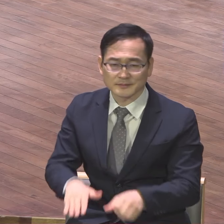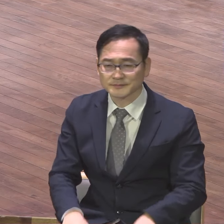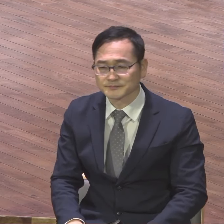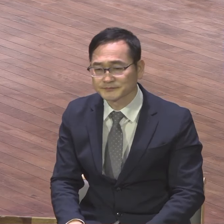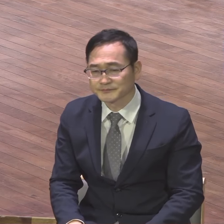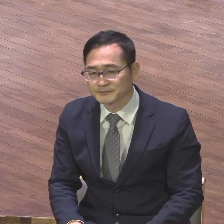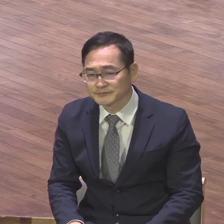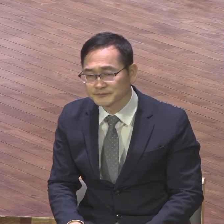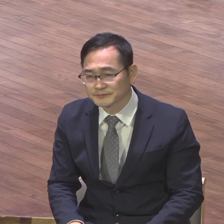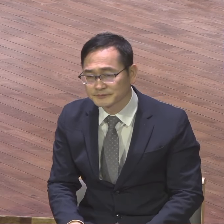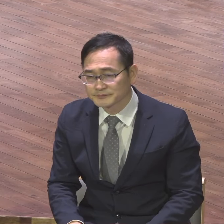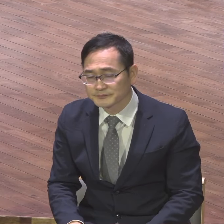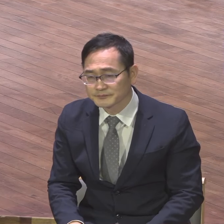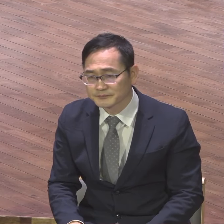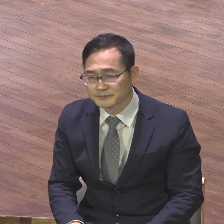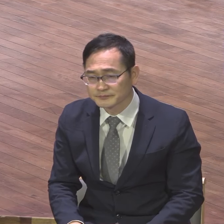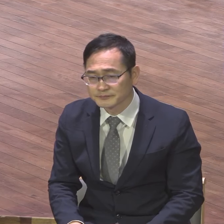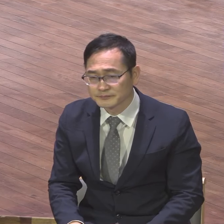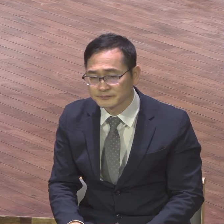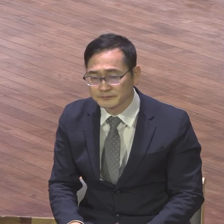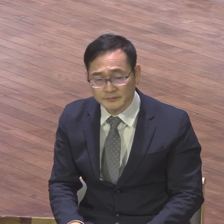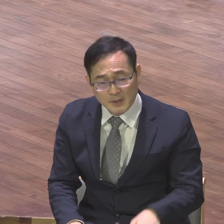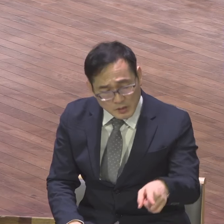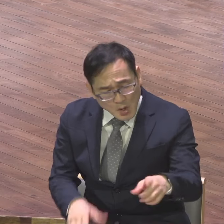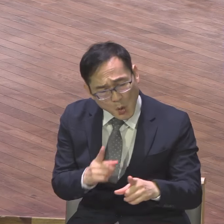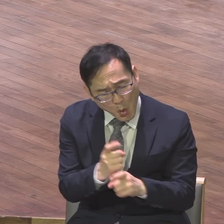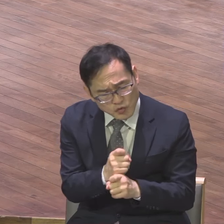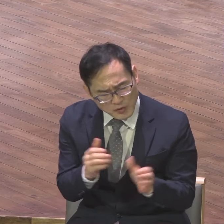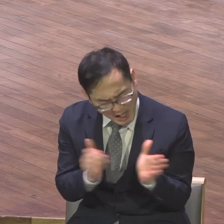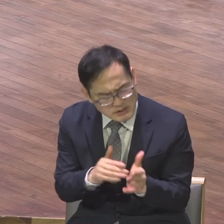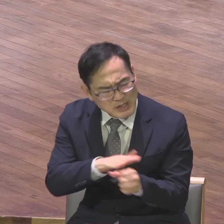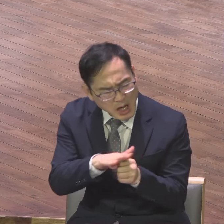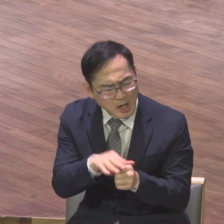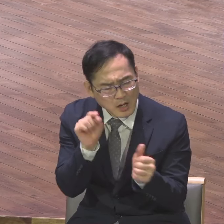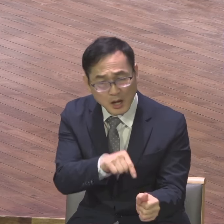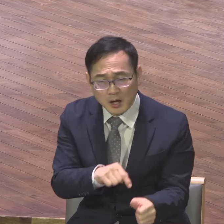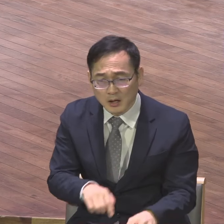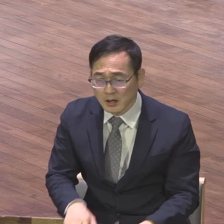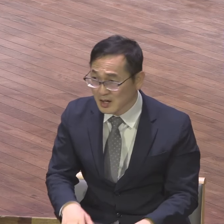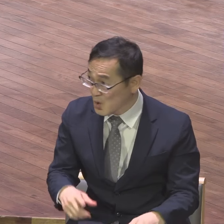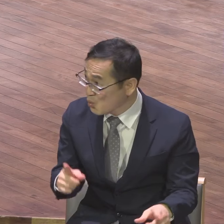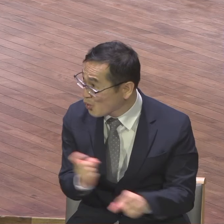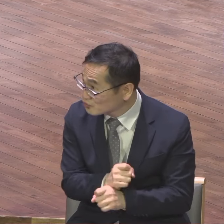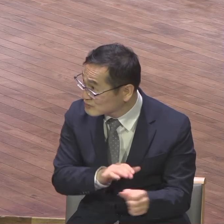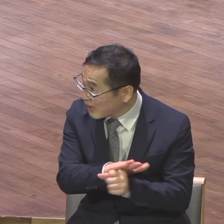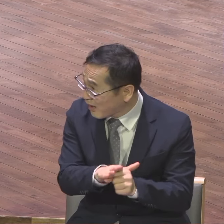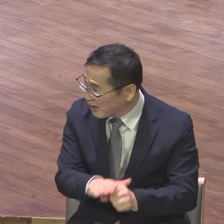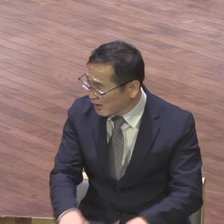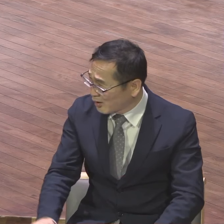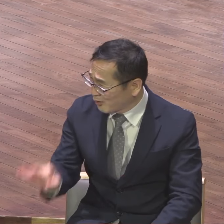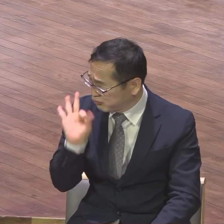정도냐? 예수님 말씀, 너 원수도 사랑해라. 어떻게 원수를 사랑합니까?